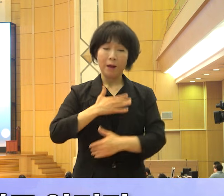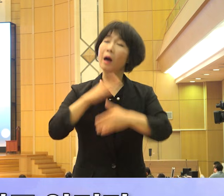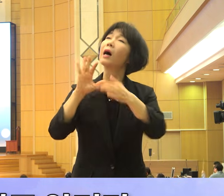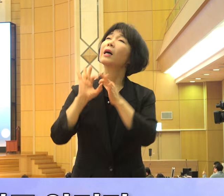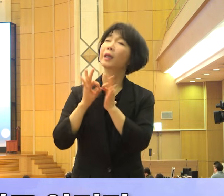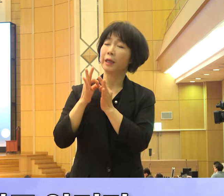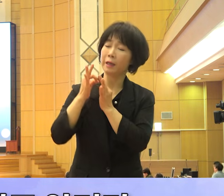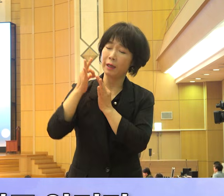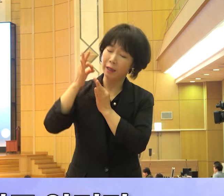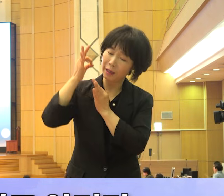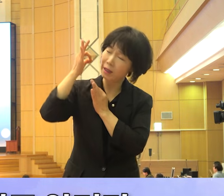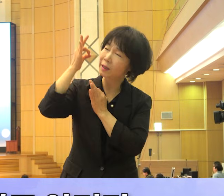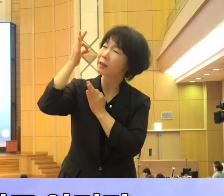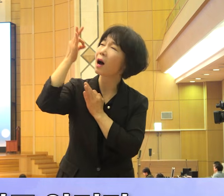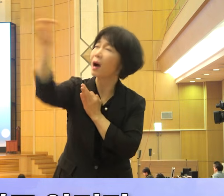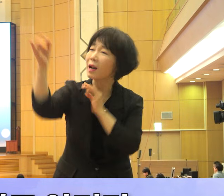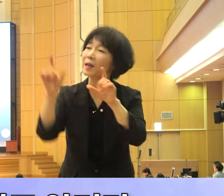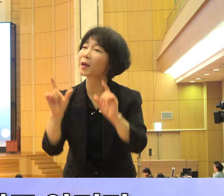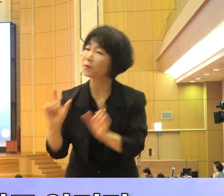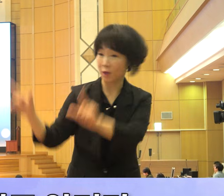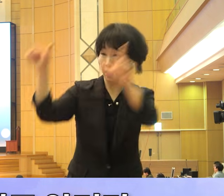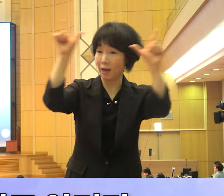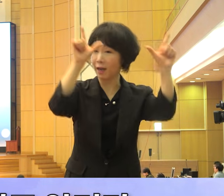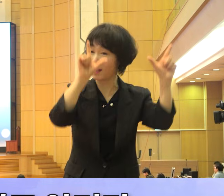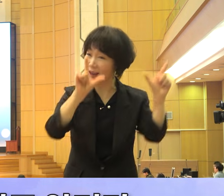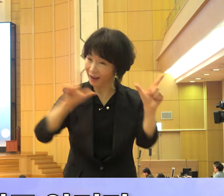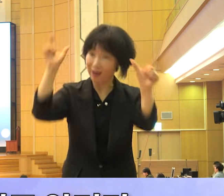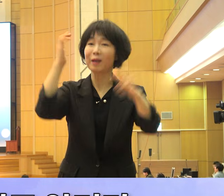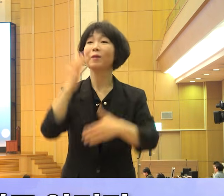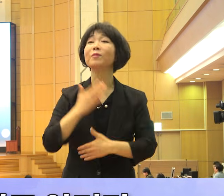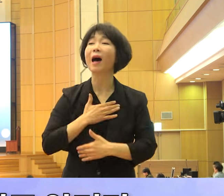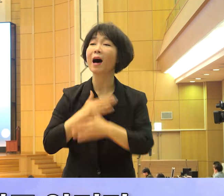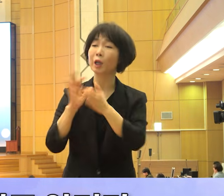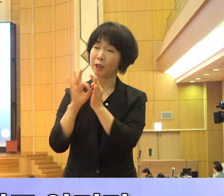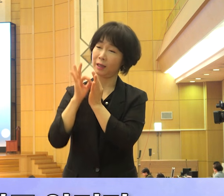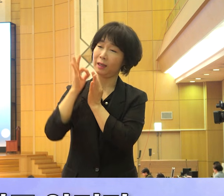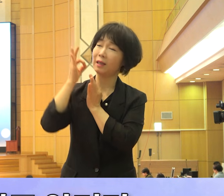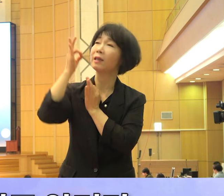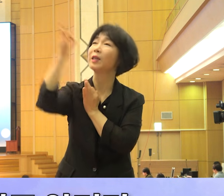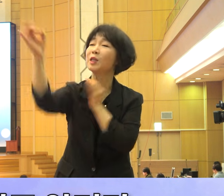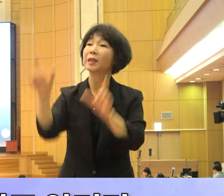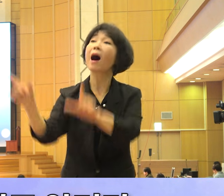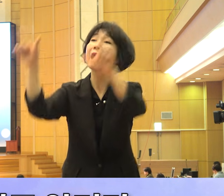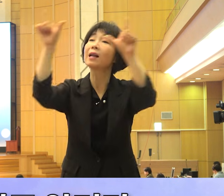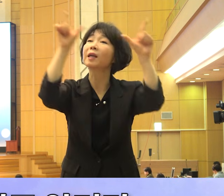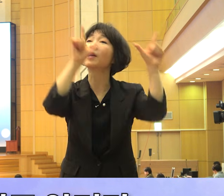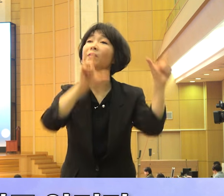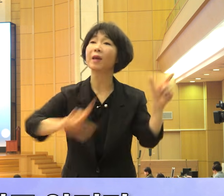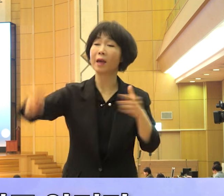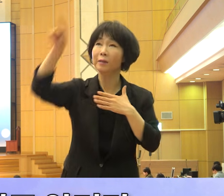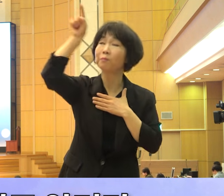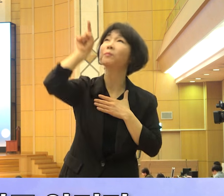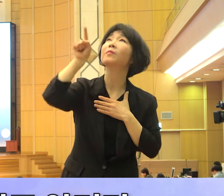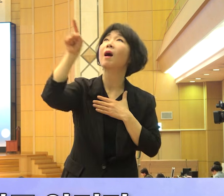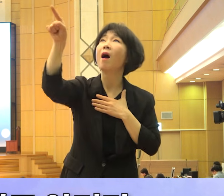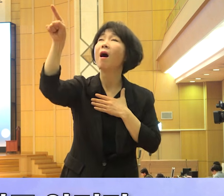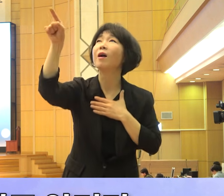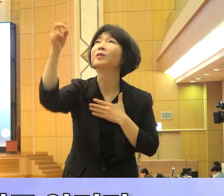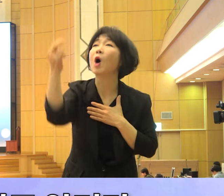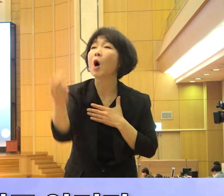살겠네. 길이 살겠네. 나 길이